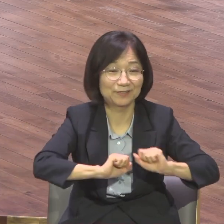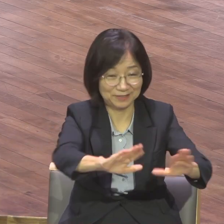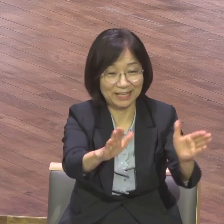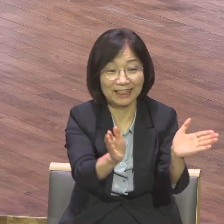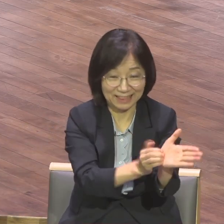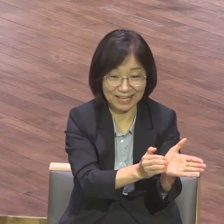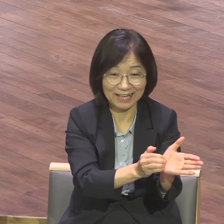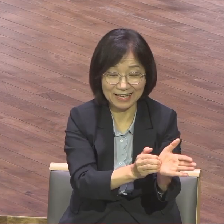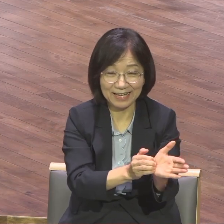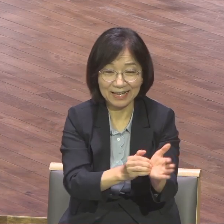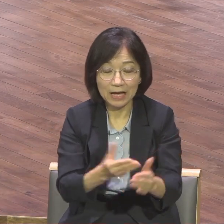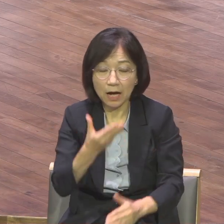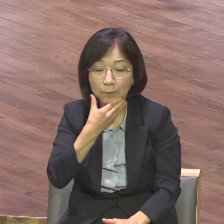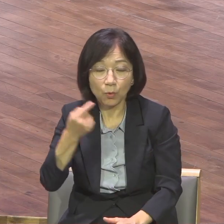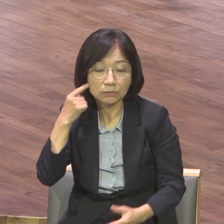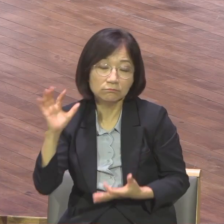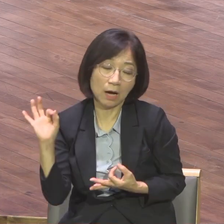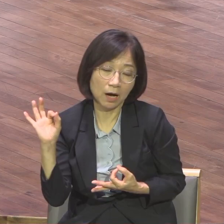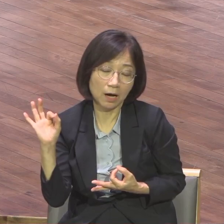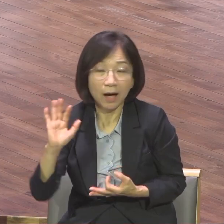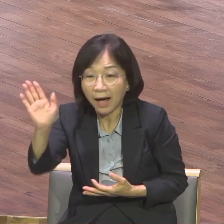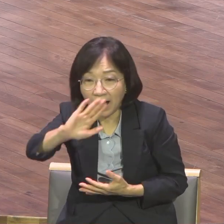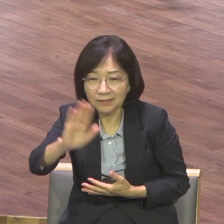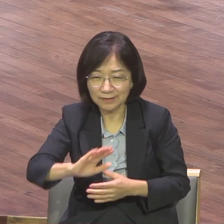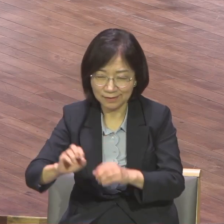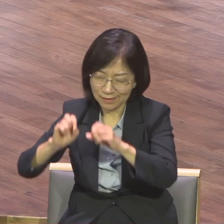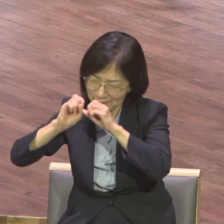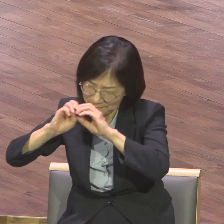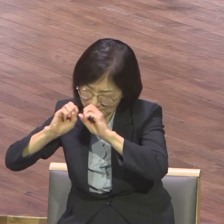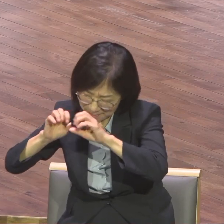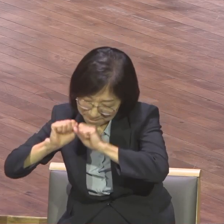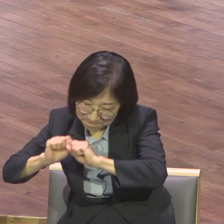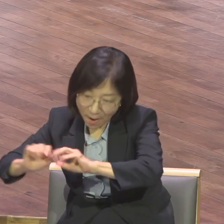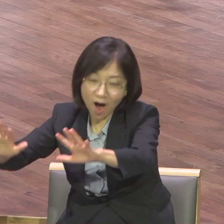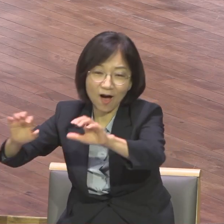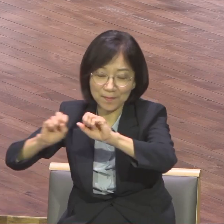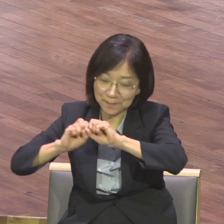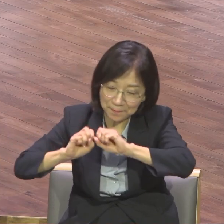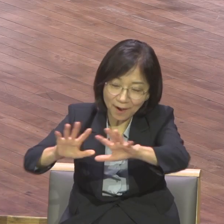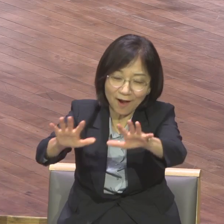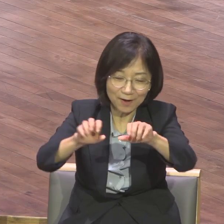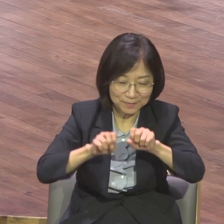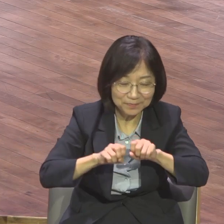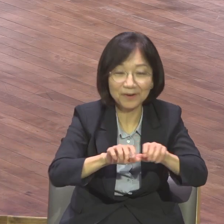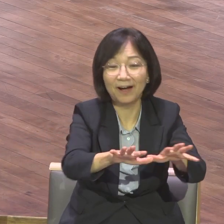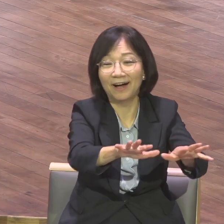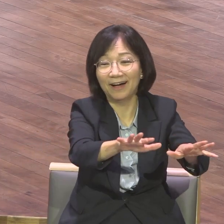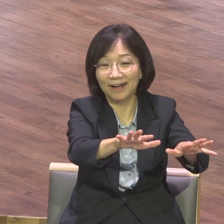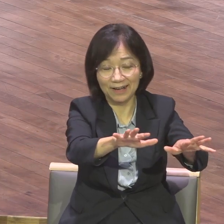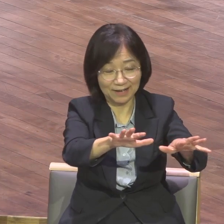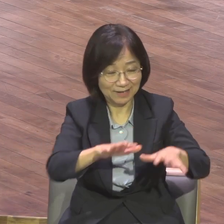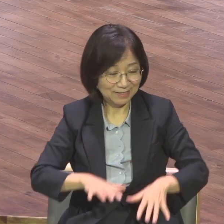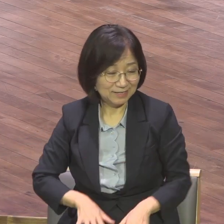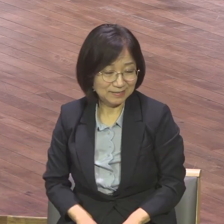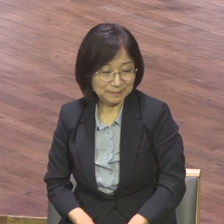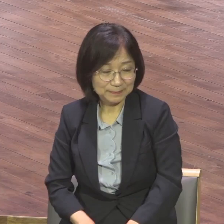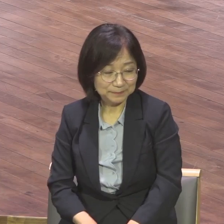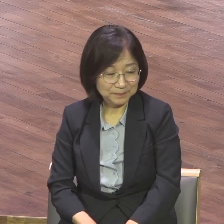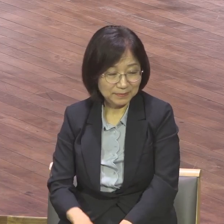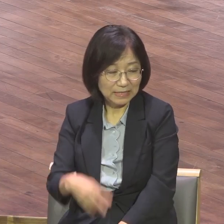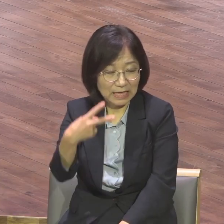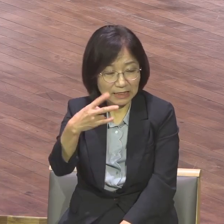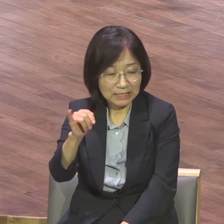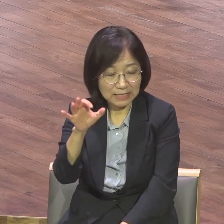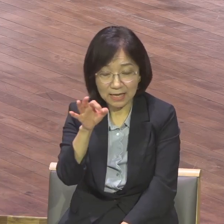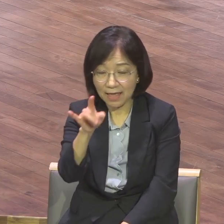묘사하고 있는데 두루 퍼진다. 헬라말로 데페레토. 데페레토는 미완료 과거로서